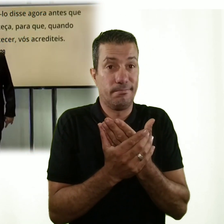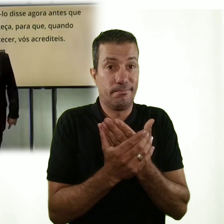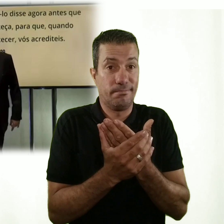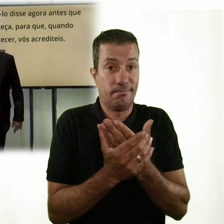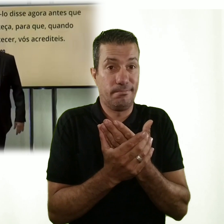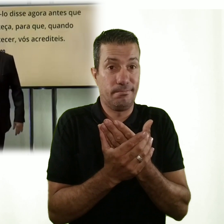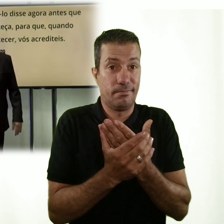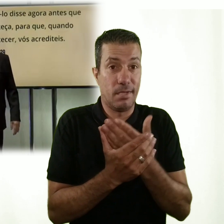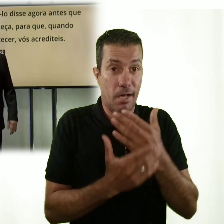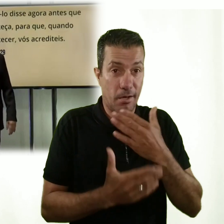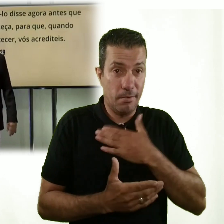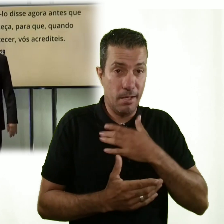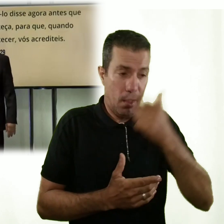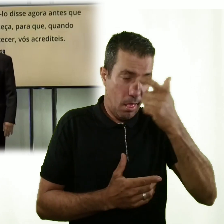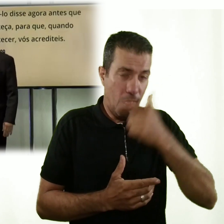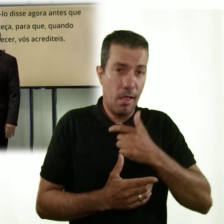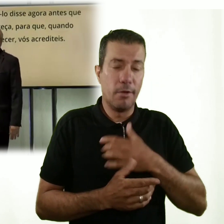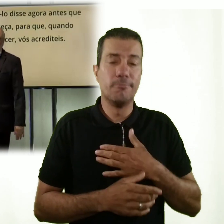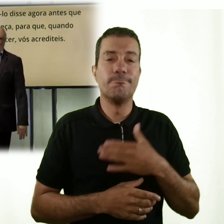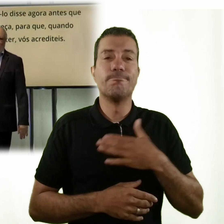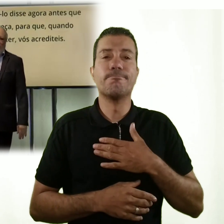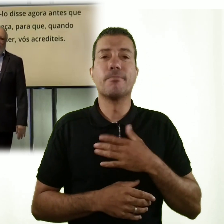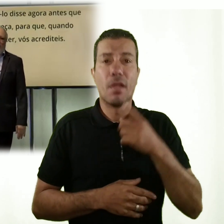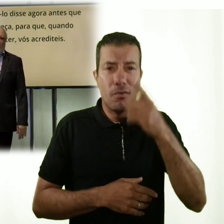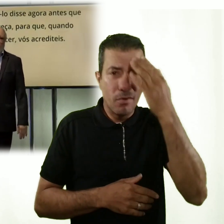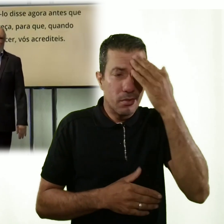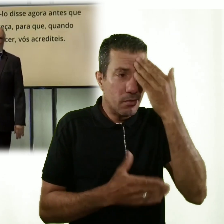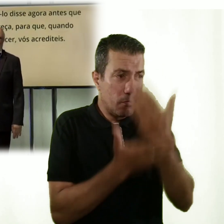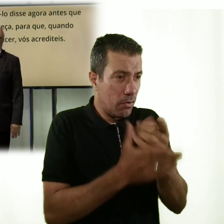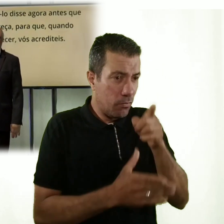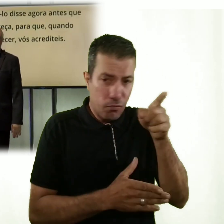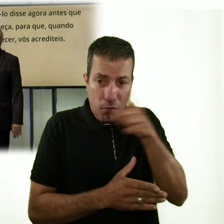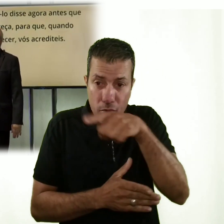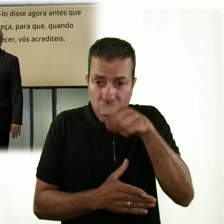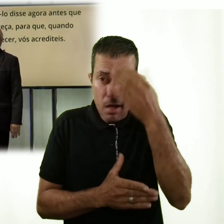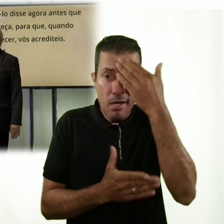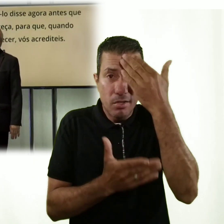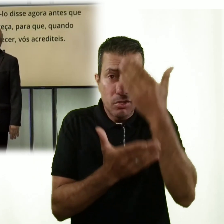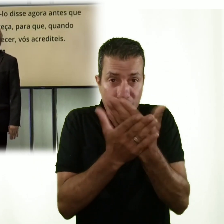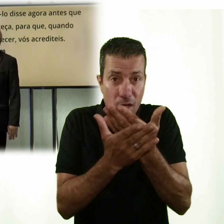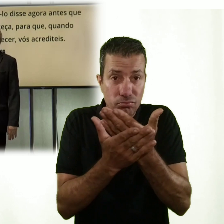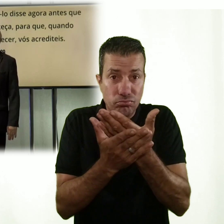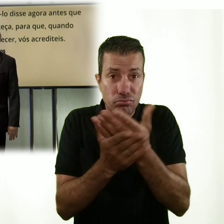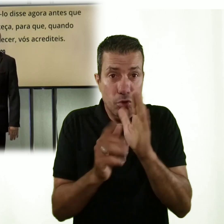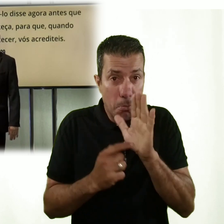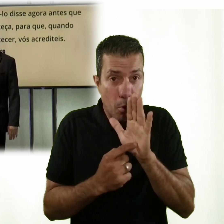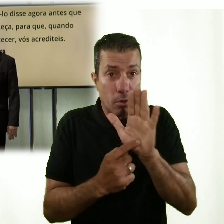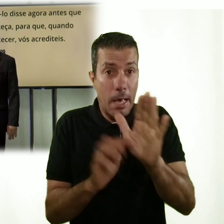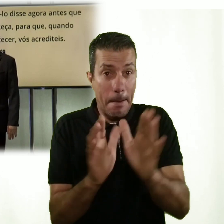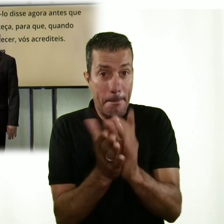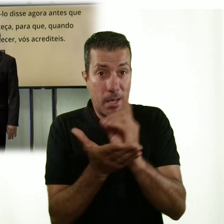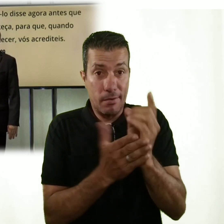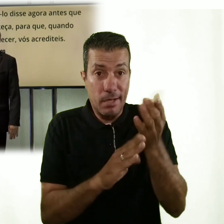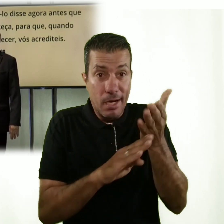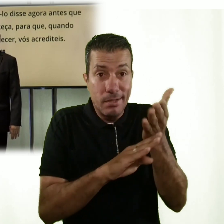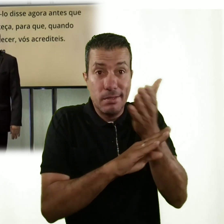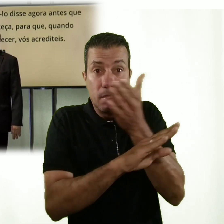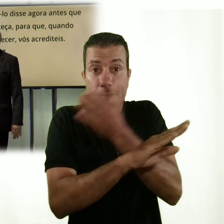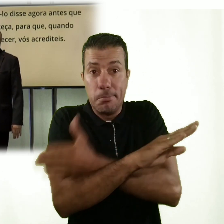mim. Você está acreditando nisso que eu estou te mostrando? Que a Bíblia antecipou